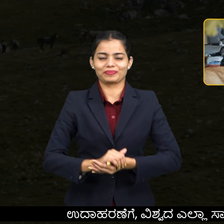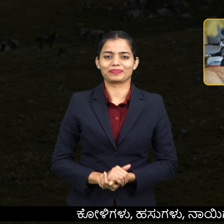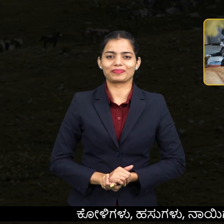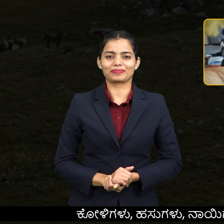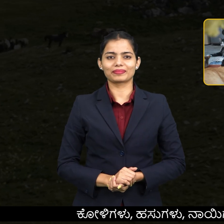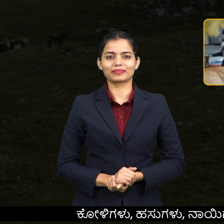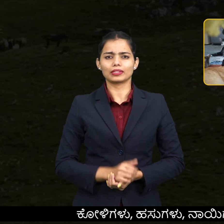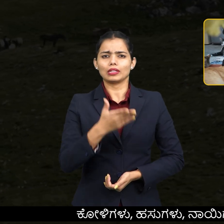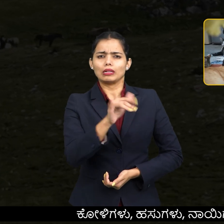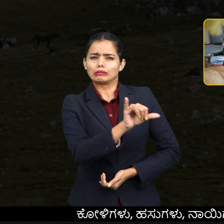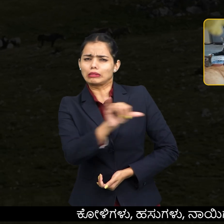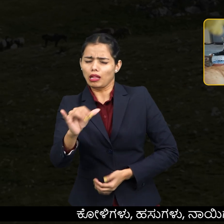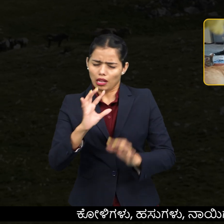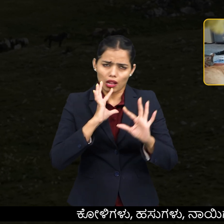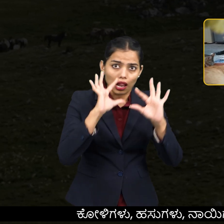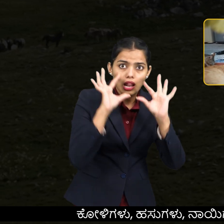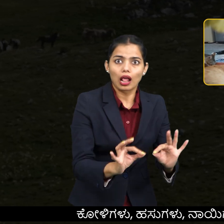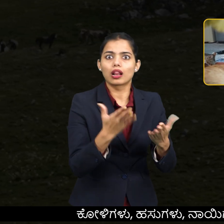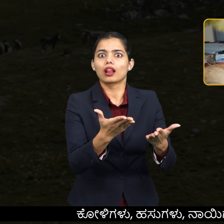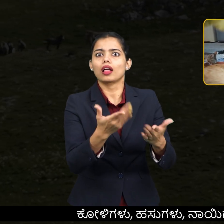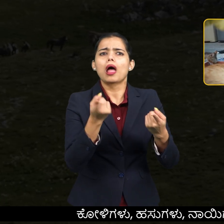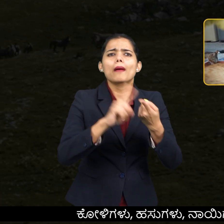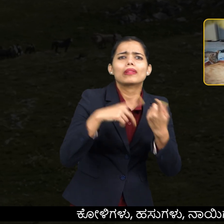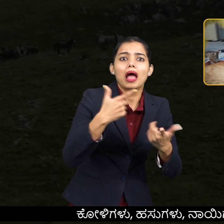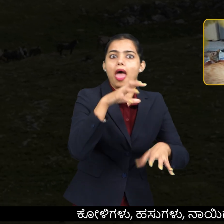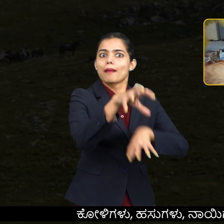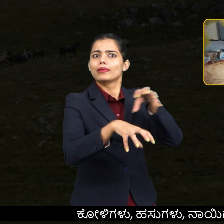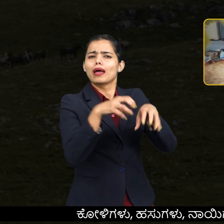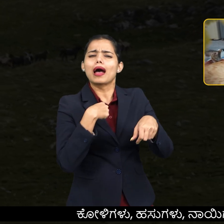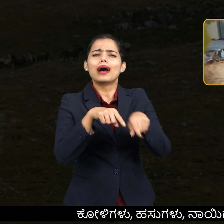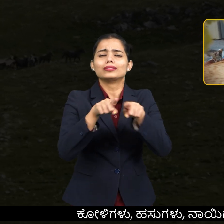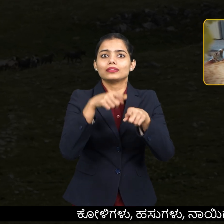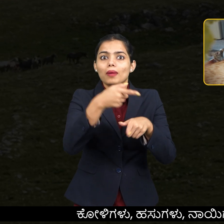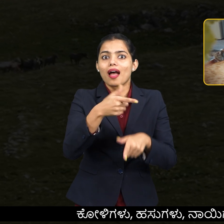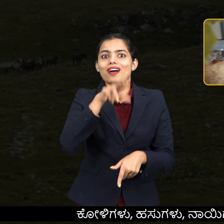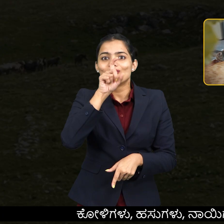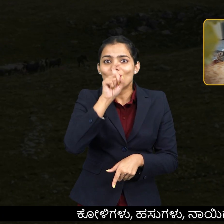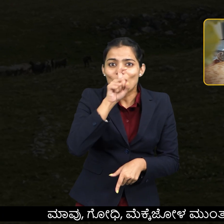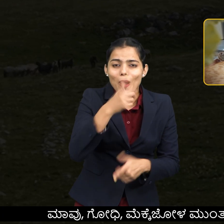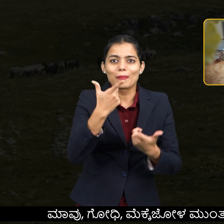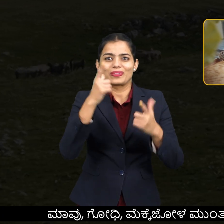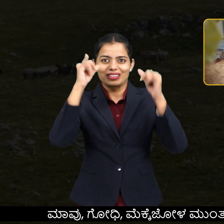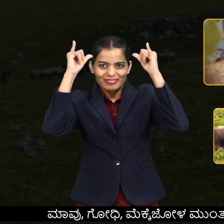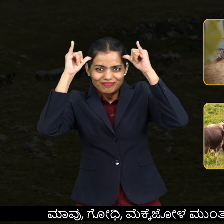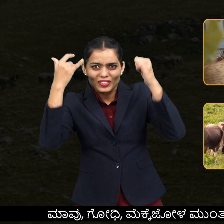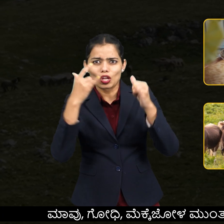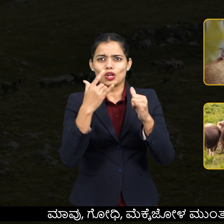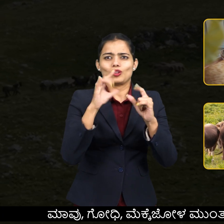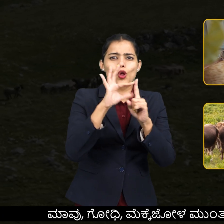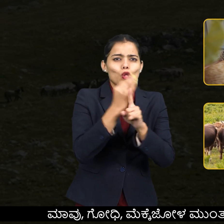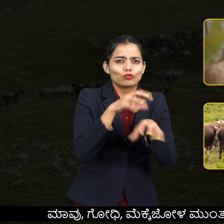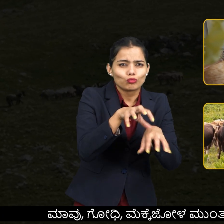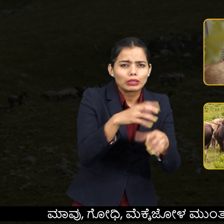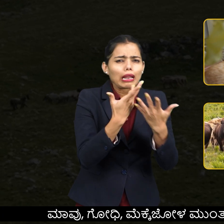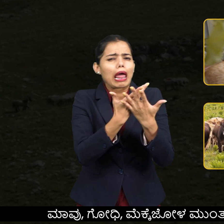ಸೇರಿವೆ. ಕೋಳಿಗಳು, ಹಸುಗಳು, ನಾಯಿಗಳು ಮುಂತಾದ ಪ್ರಾಣಿಗಳು ಮತ್ತು ಮಾವು,